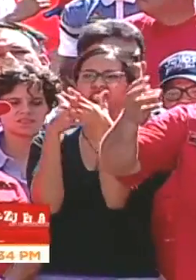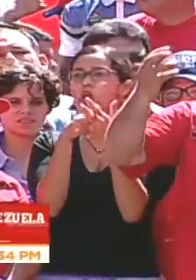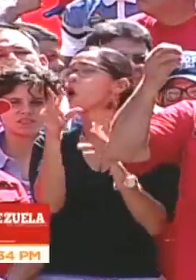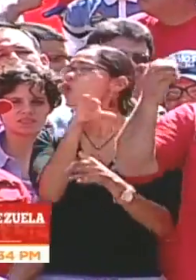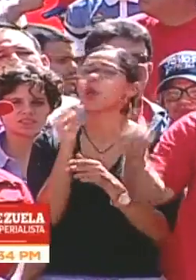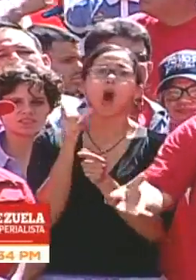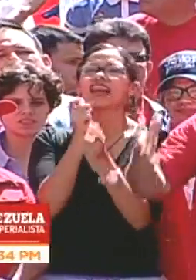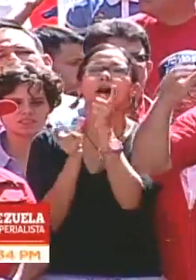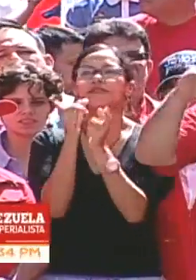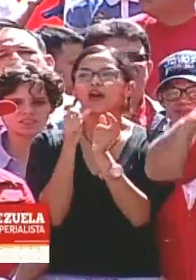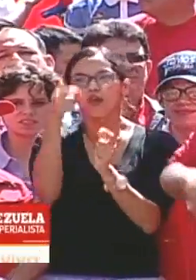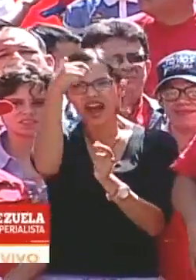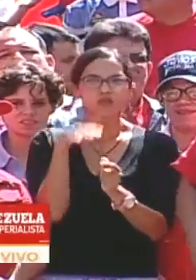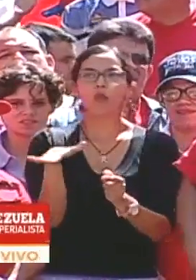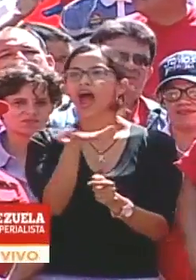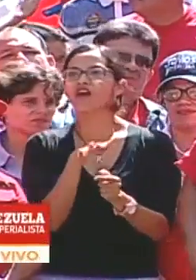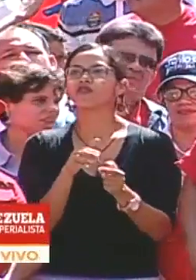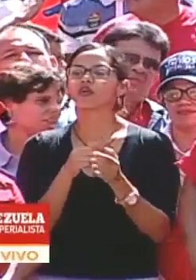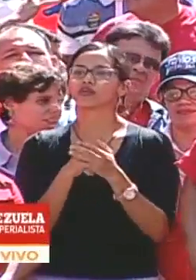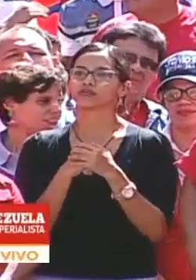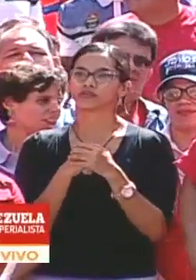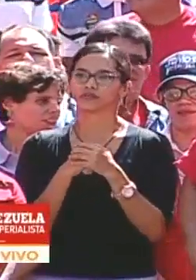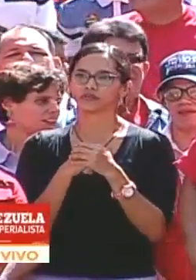le consultan al pueblo?